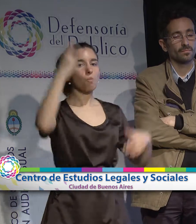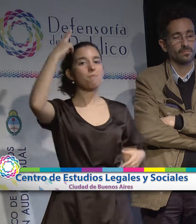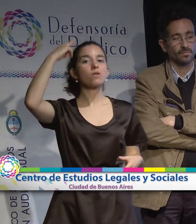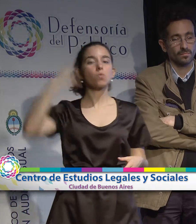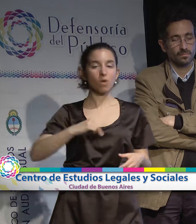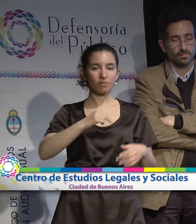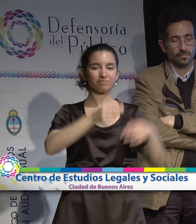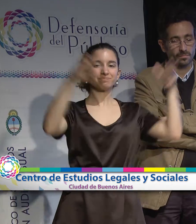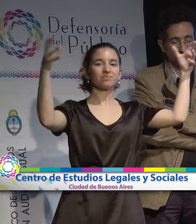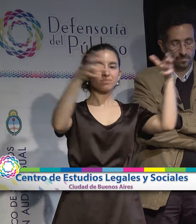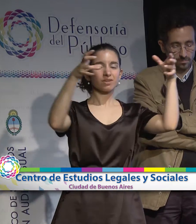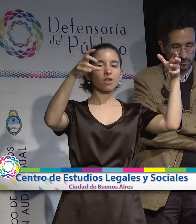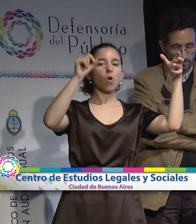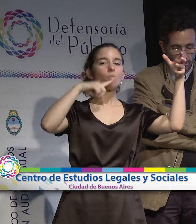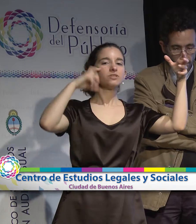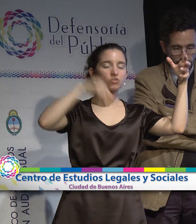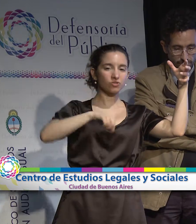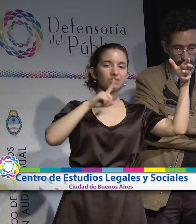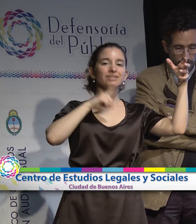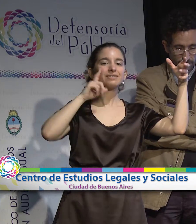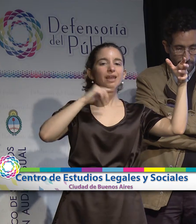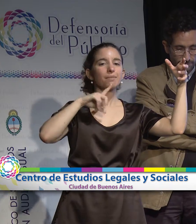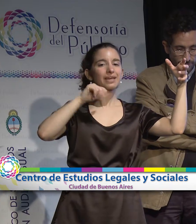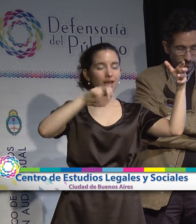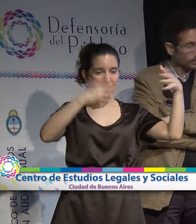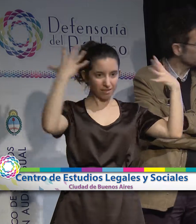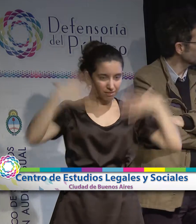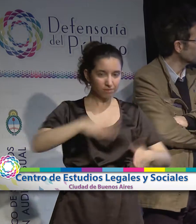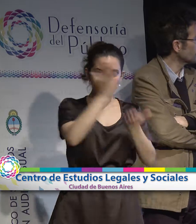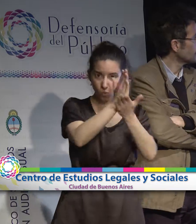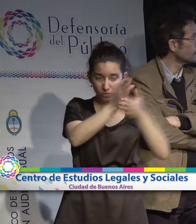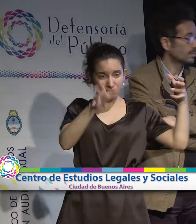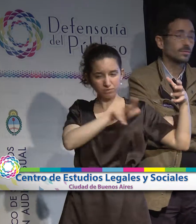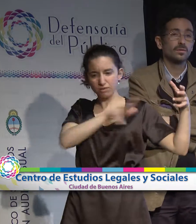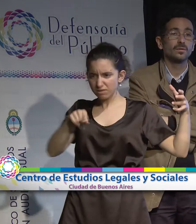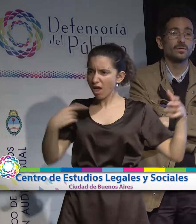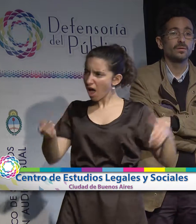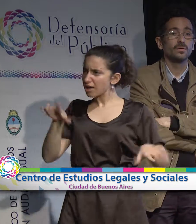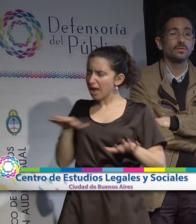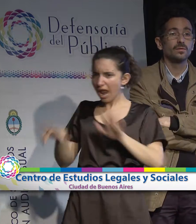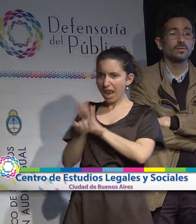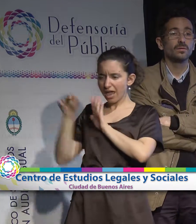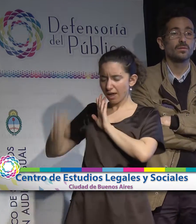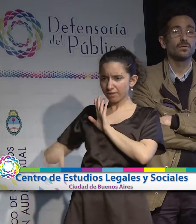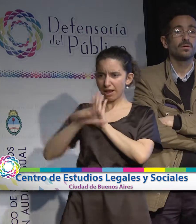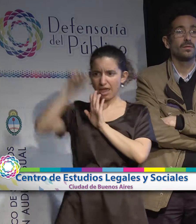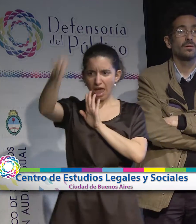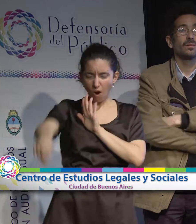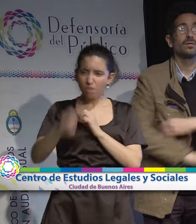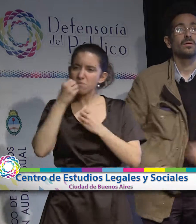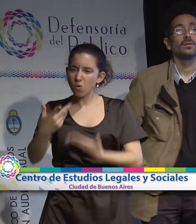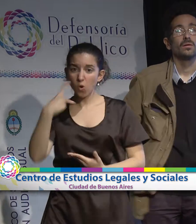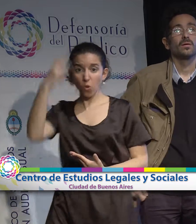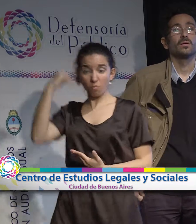la ley, dijo que era un gran avance respecto a la situación anterior y que, como dijo Diego, en abril volvió